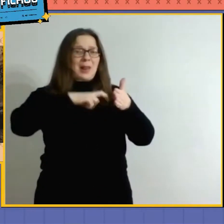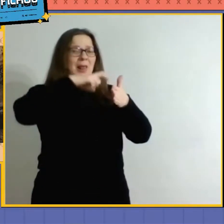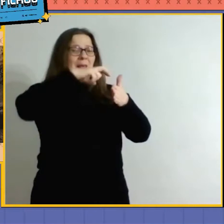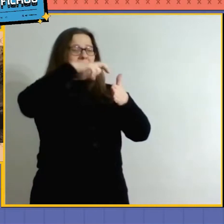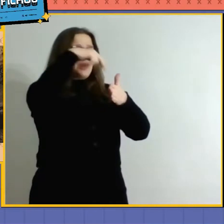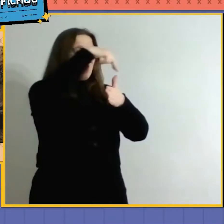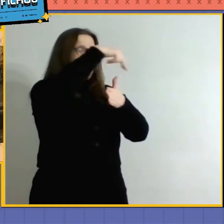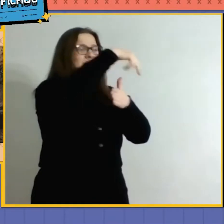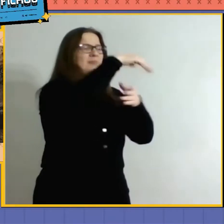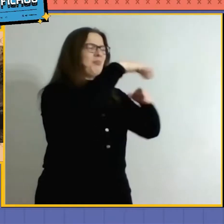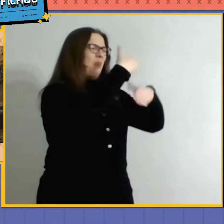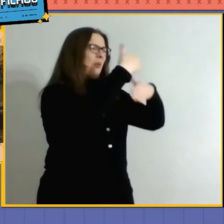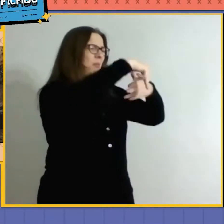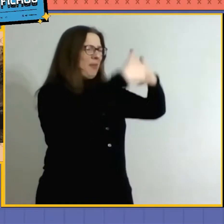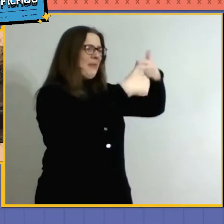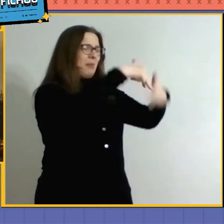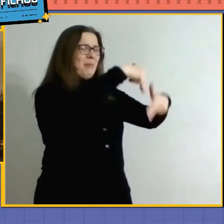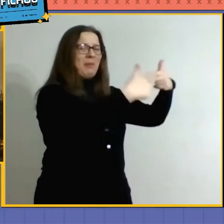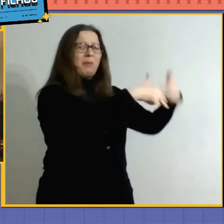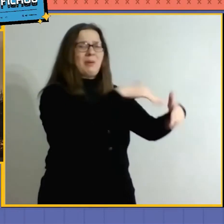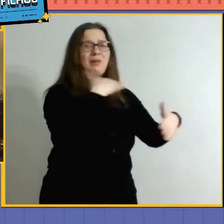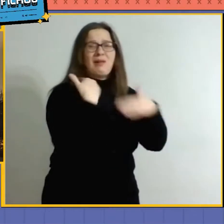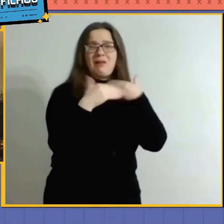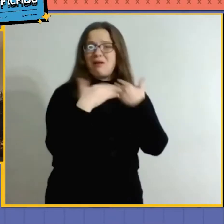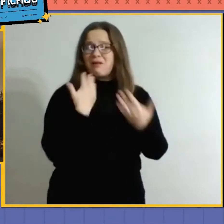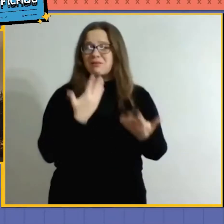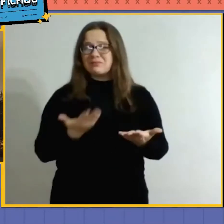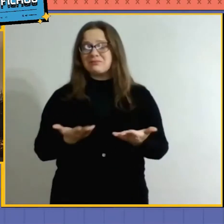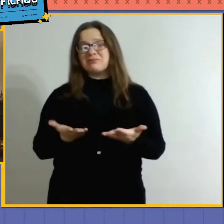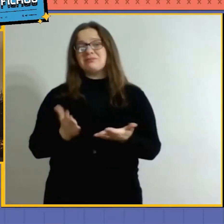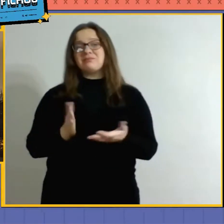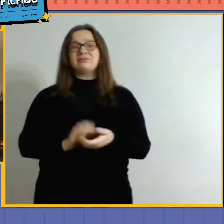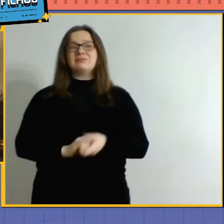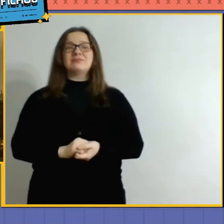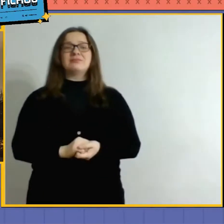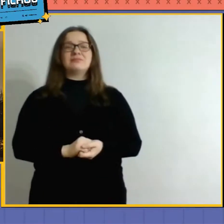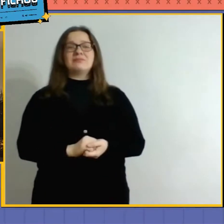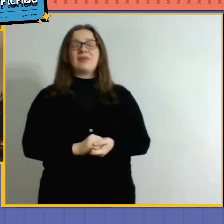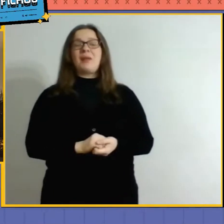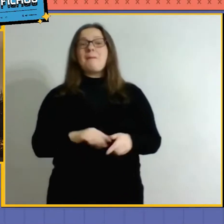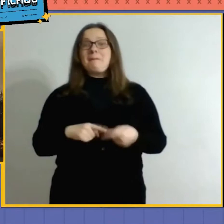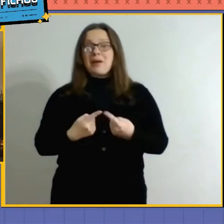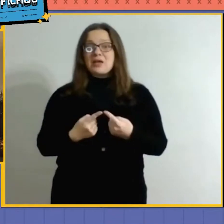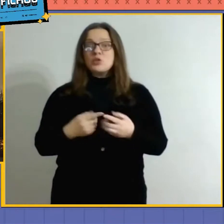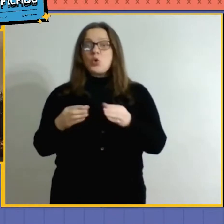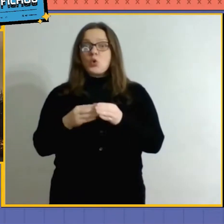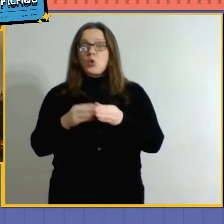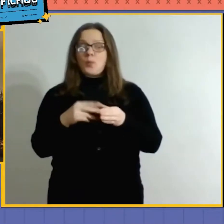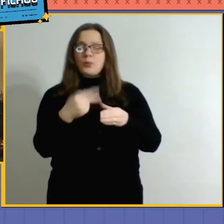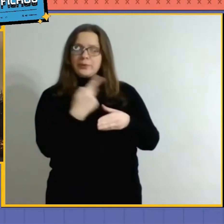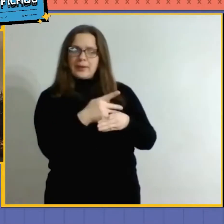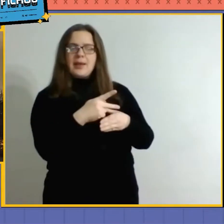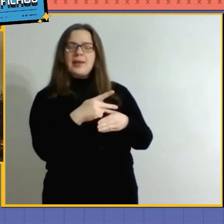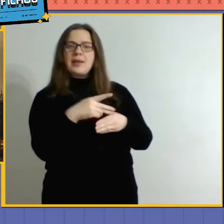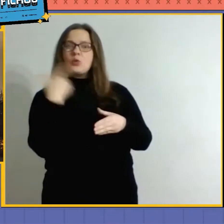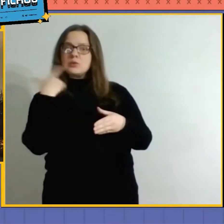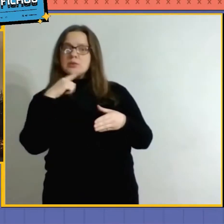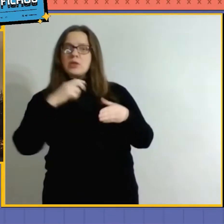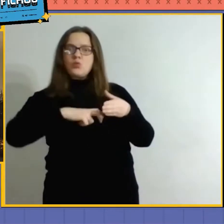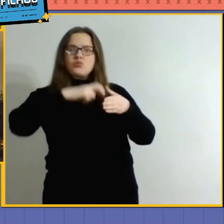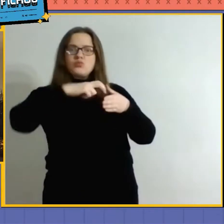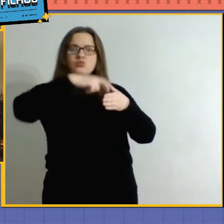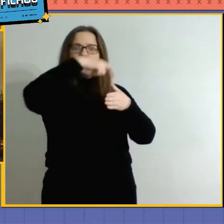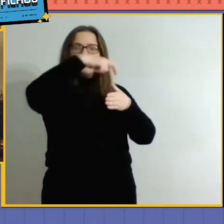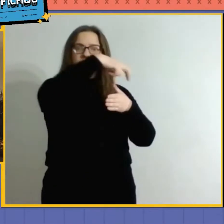metralhadora apontada para você né pois bem eles conseguiram subir tá certo E aqui nessa nessa imagem